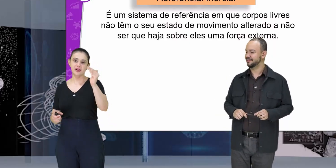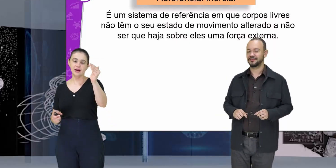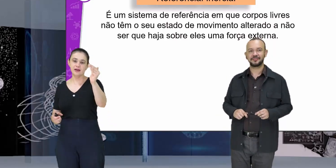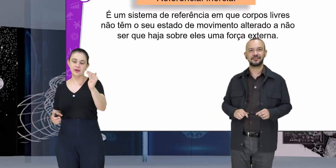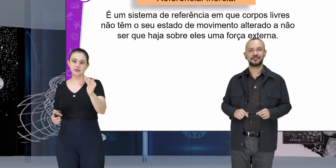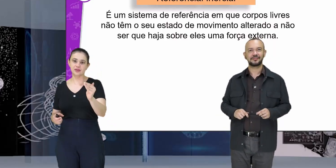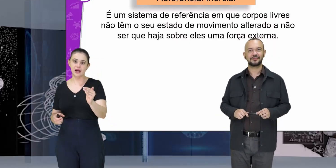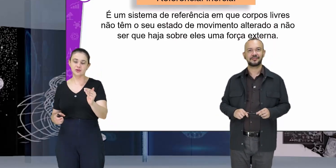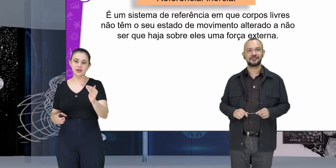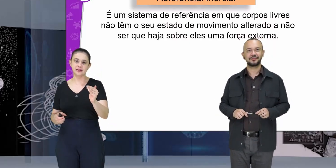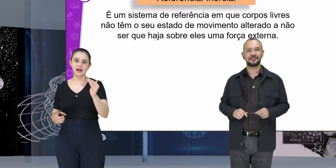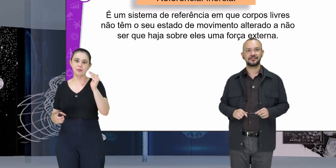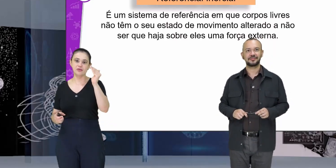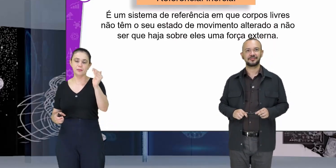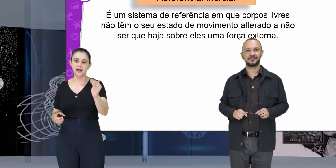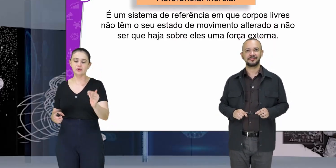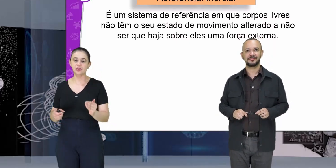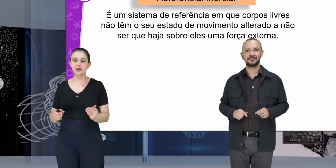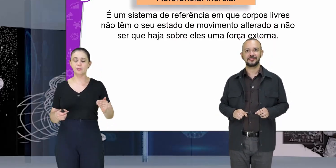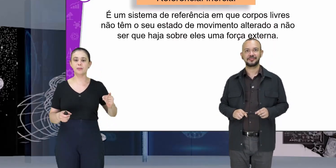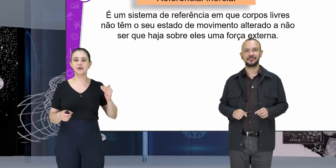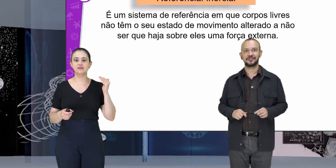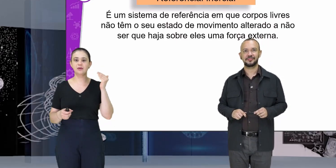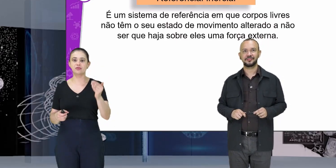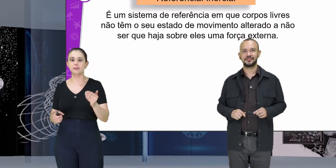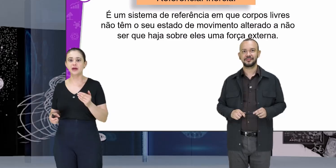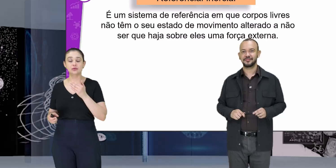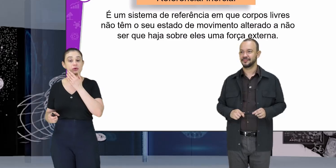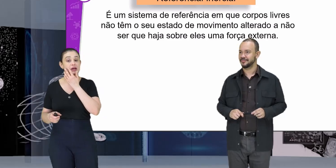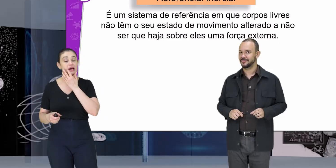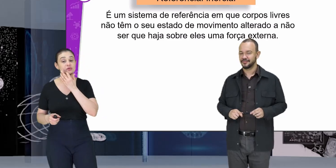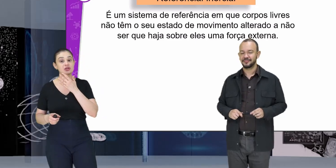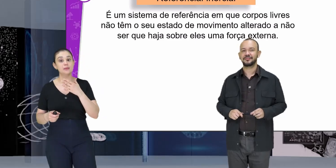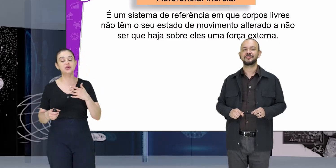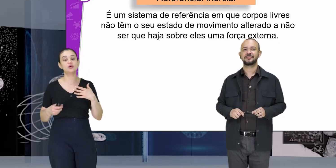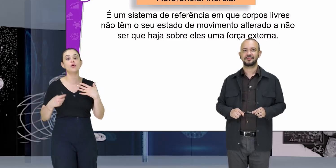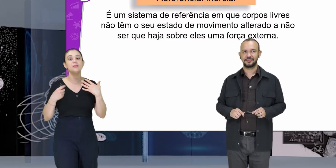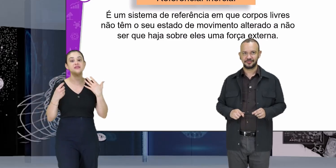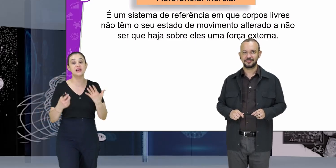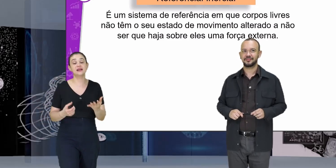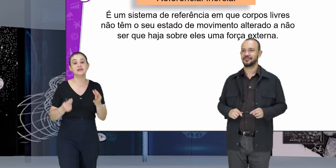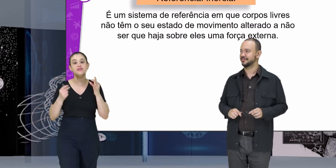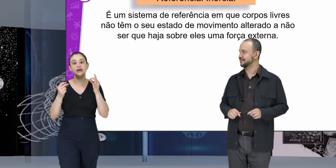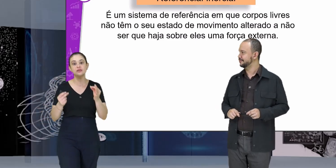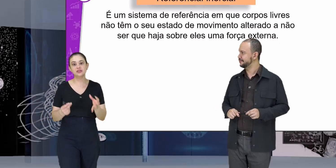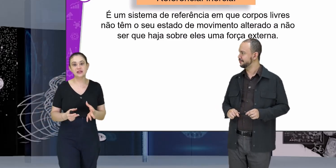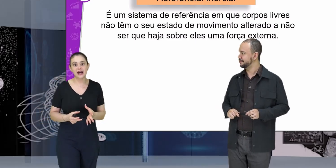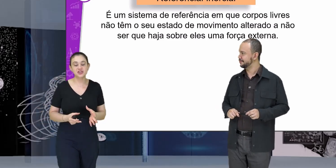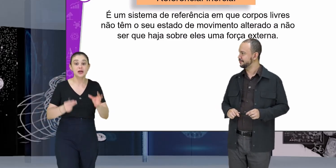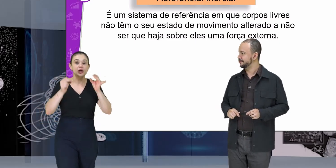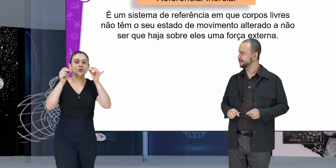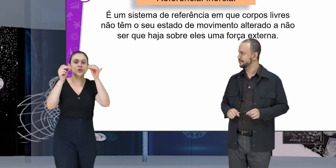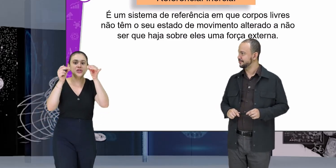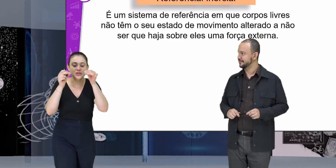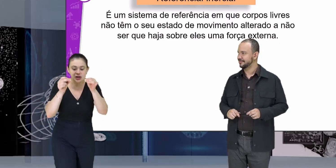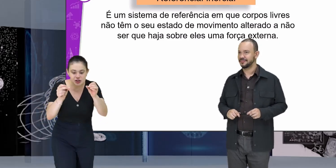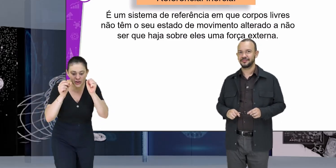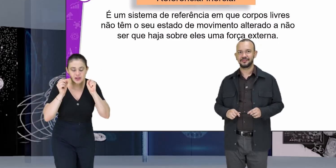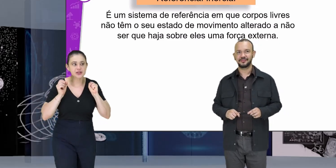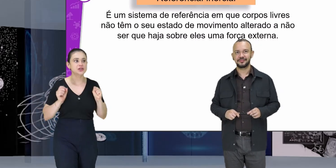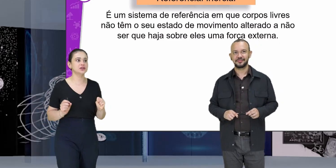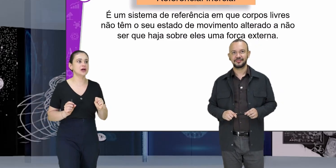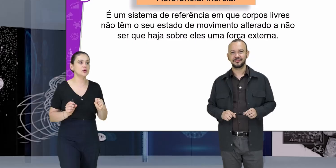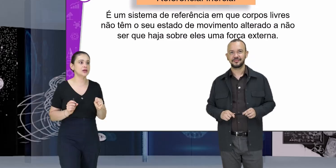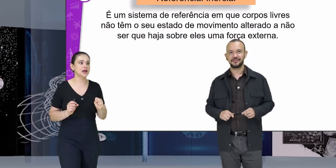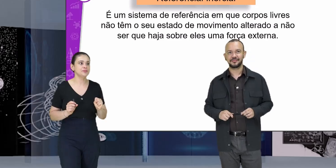fala velocidade, quando ele está em movimento, tende a permanecer em movimento, é justamente com uma certa velocidade no instante